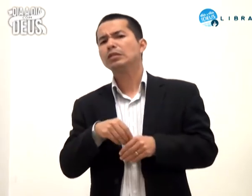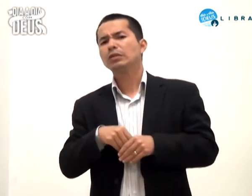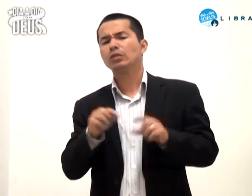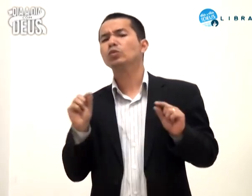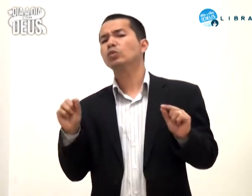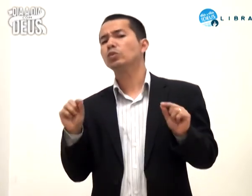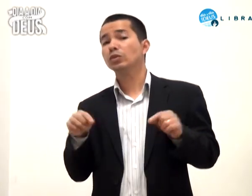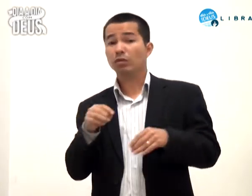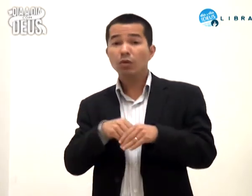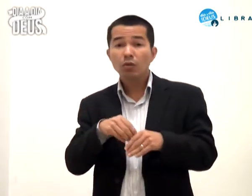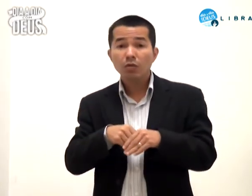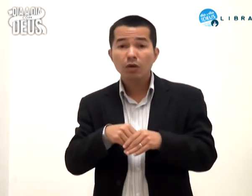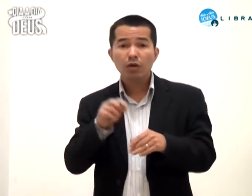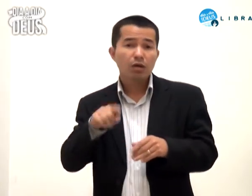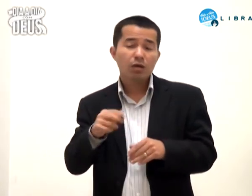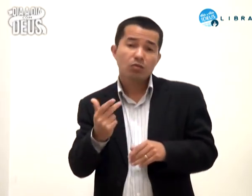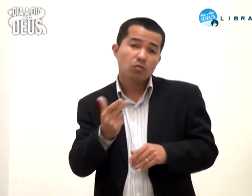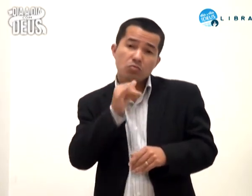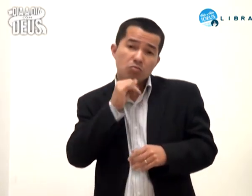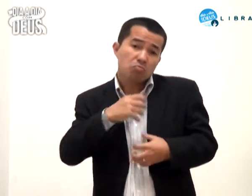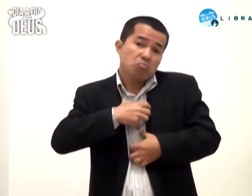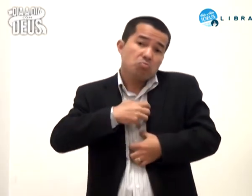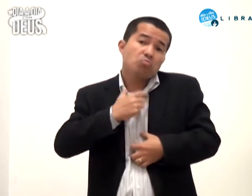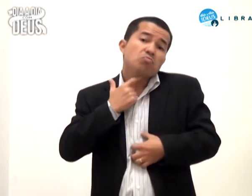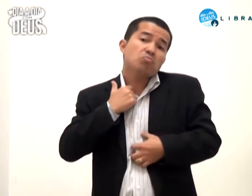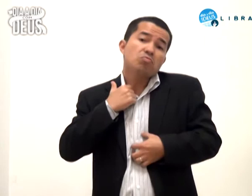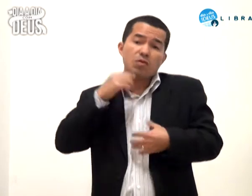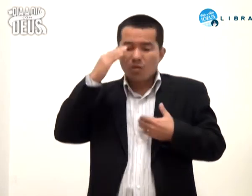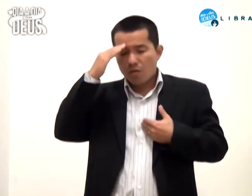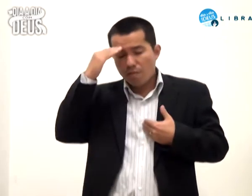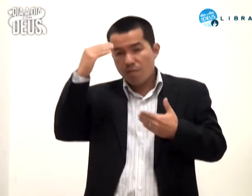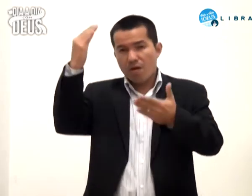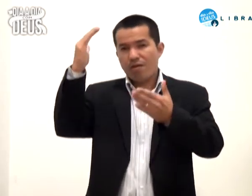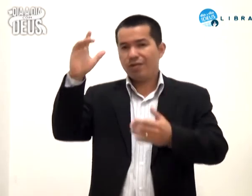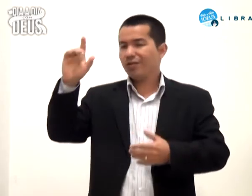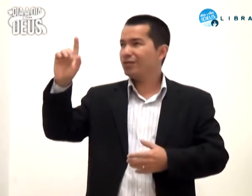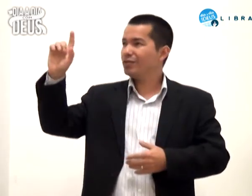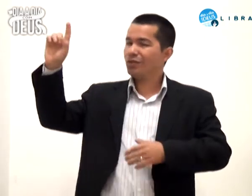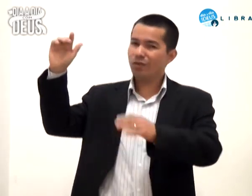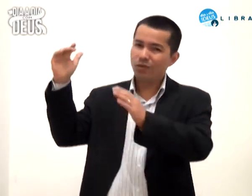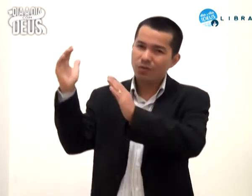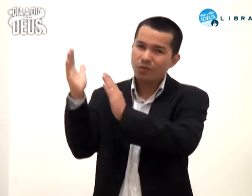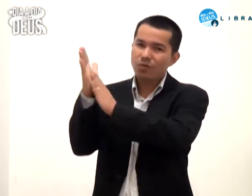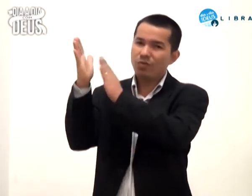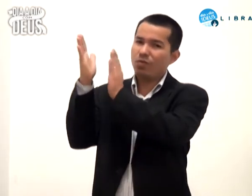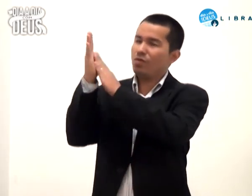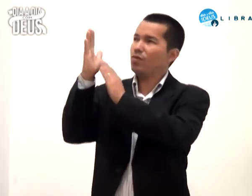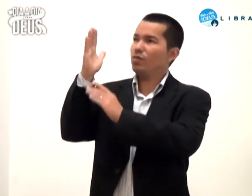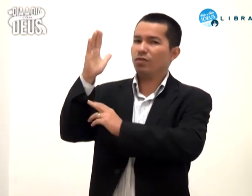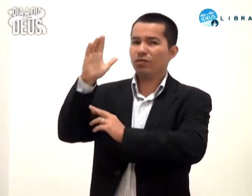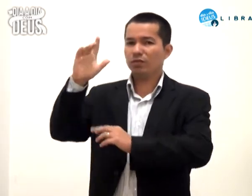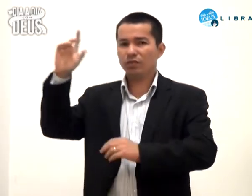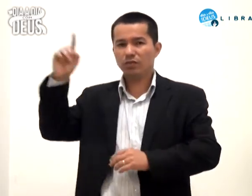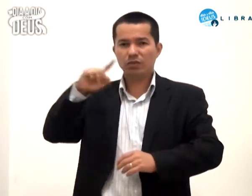As ofertas são outra coisa. As ofertas são a expressão do nosso louvor, da nossa gratidão,